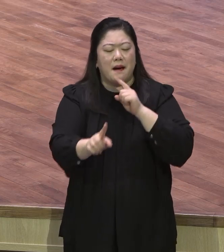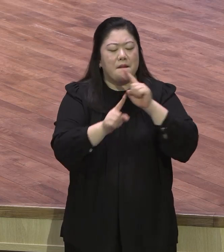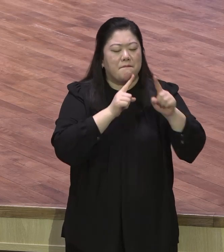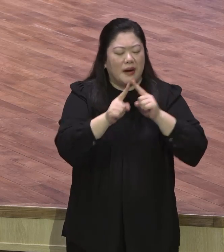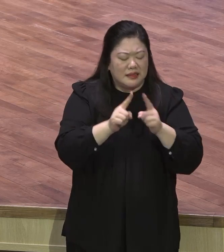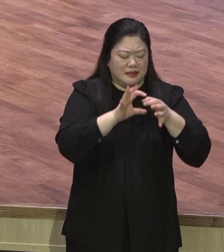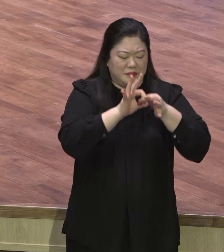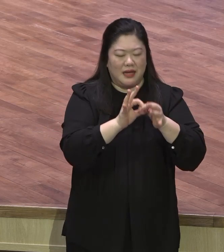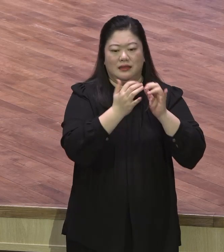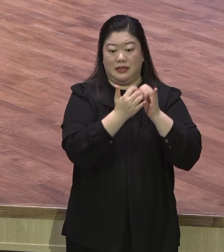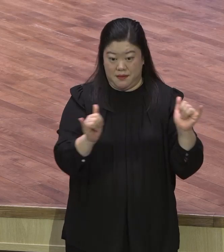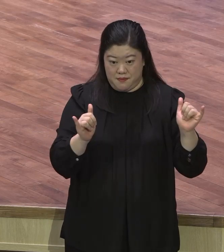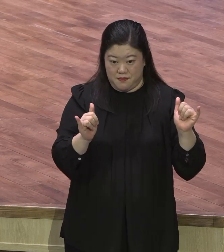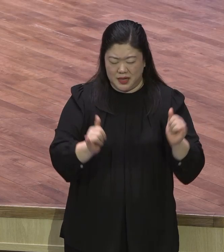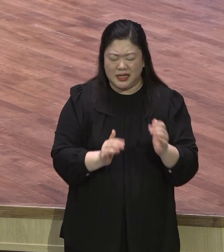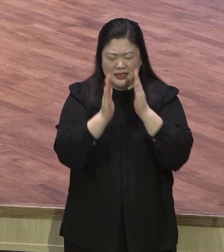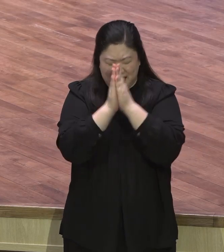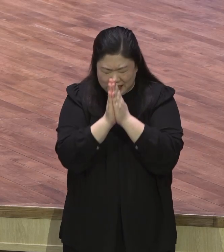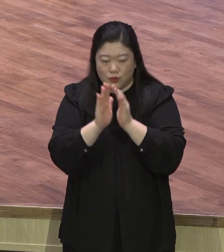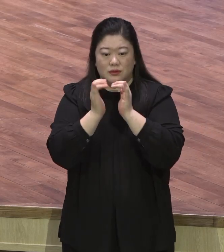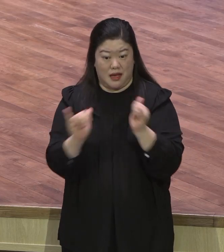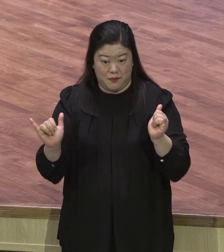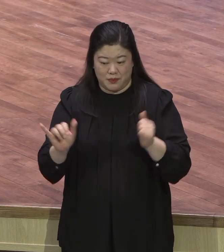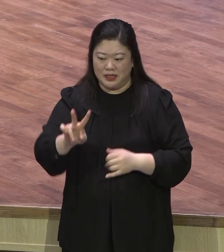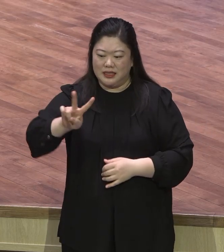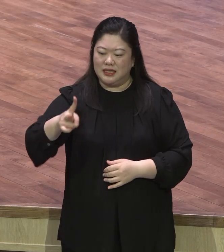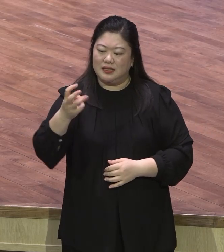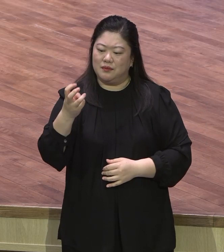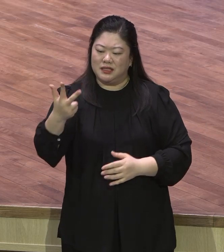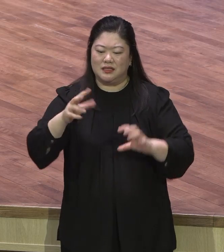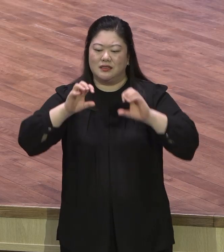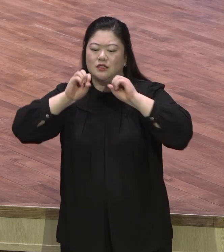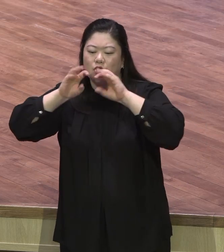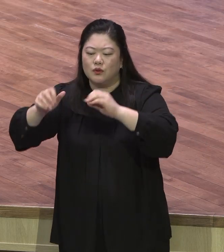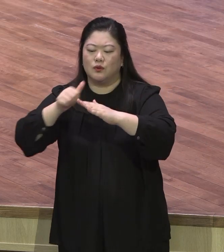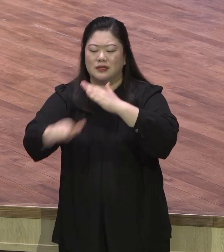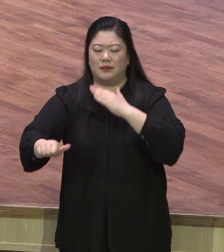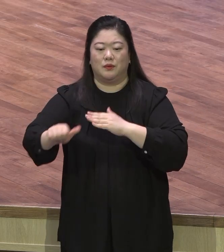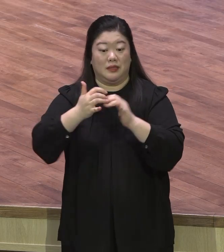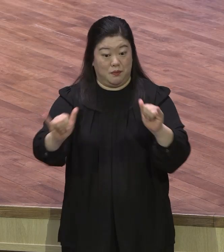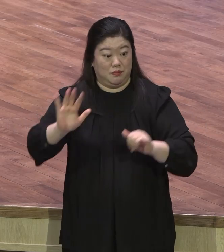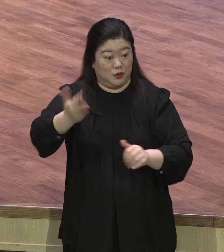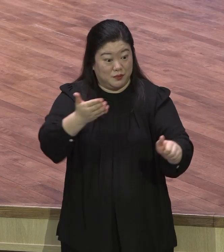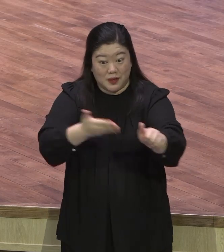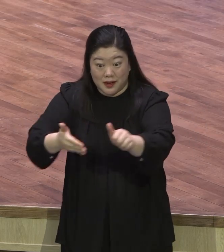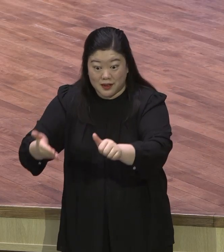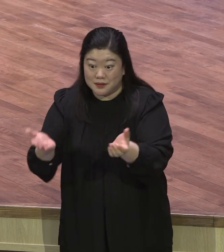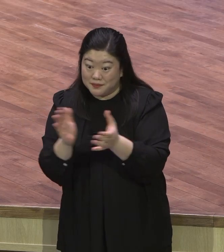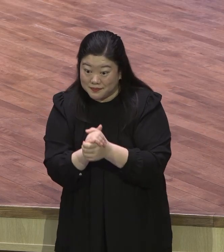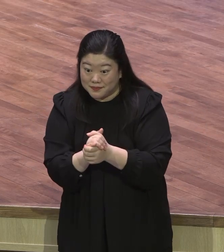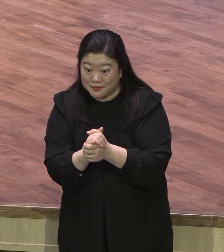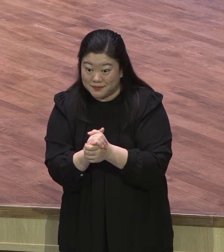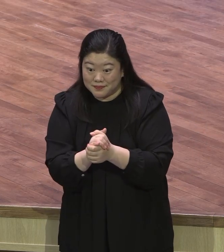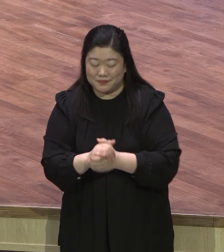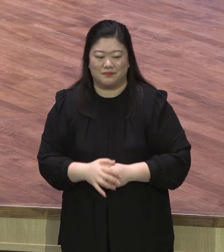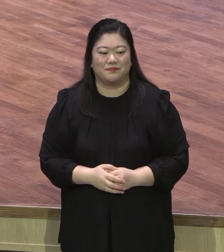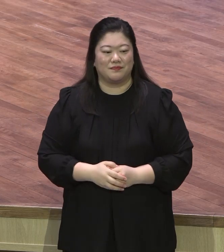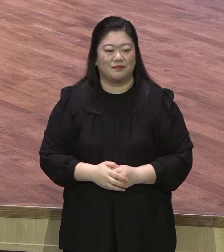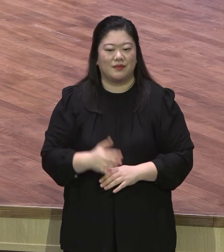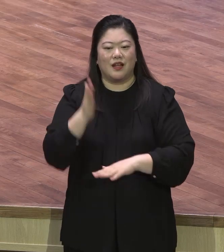237나라 살리는 24제자 다 되시길 제모로 축복합니다 결론입니다 오늘